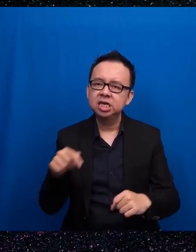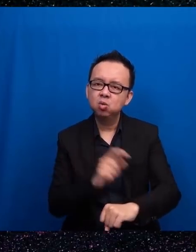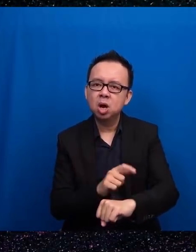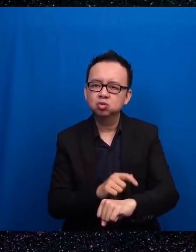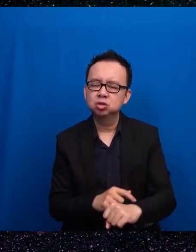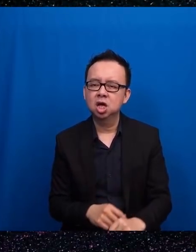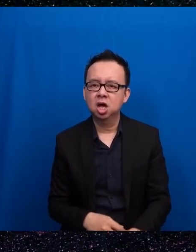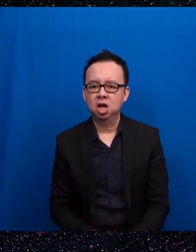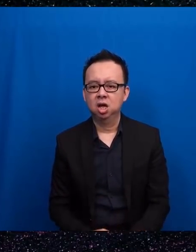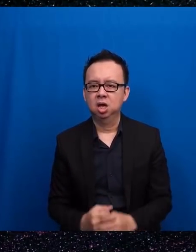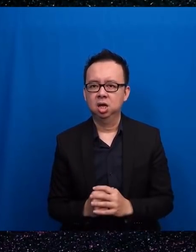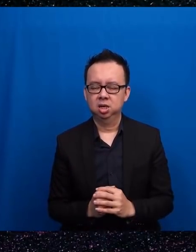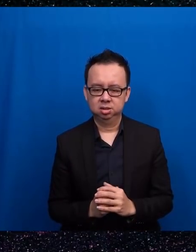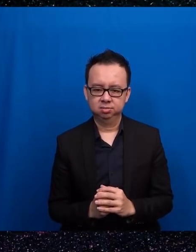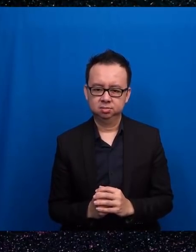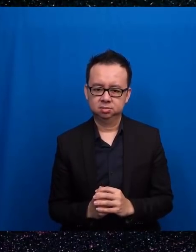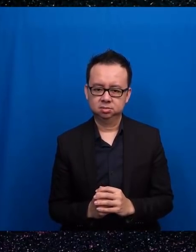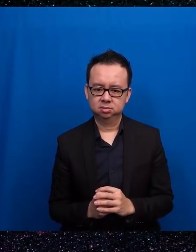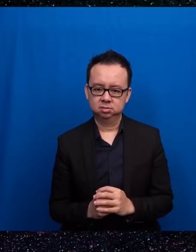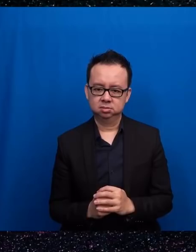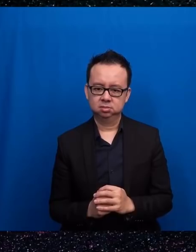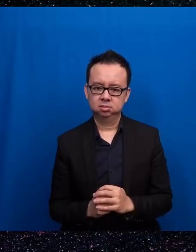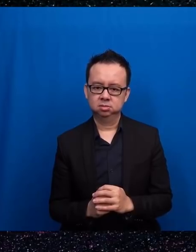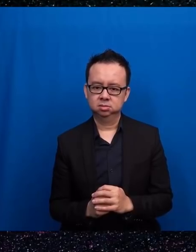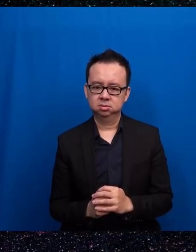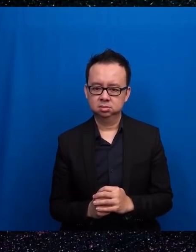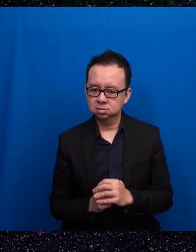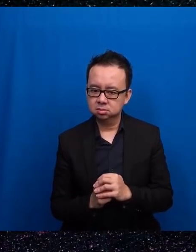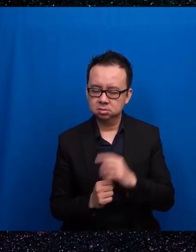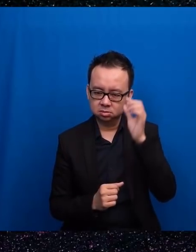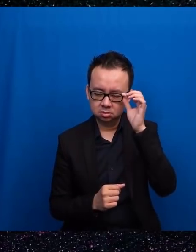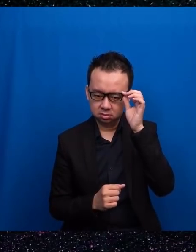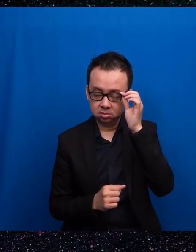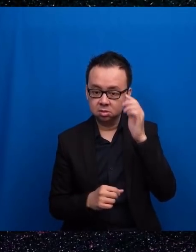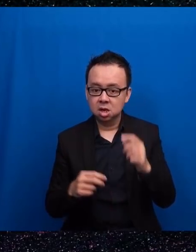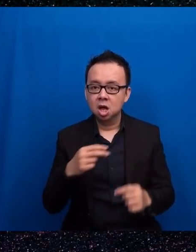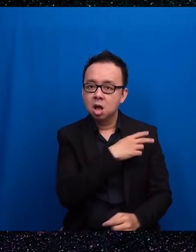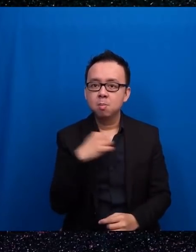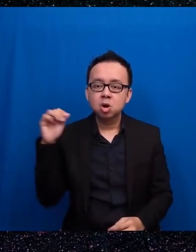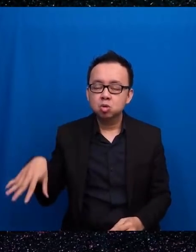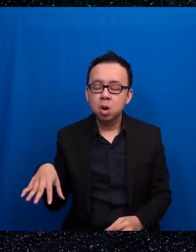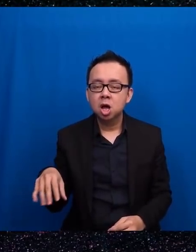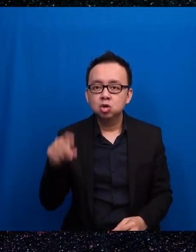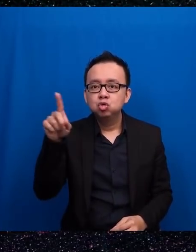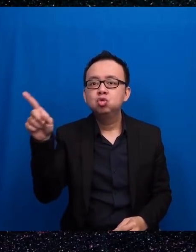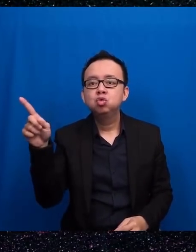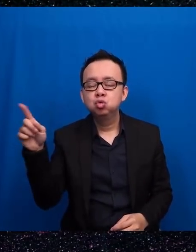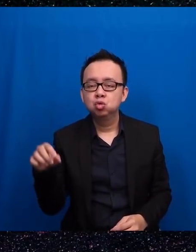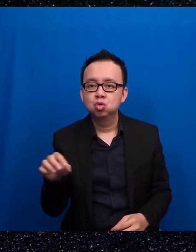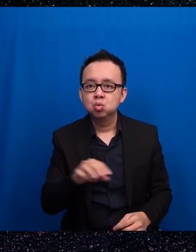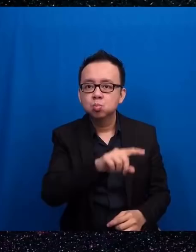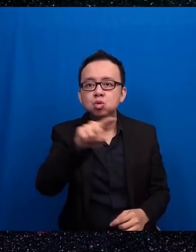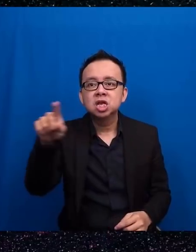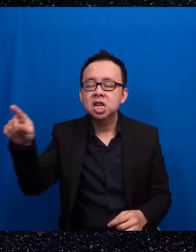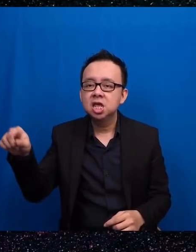waktunya. Pengkhotbah, biasanya keliling khotbah gitu. Sekarang waktunya banyak baca Alkitab. Baca buku kalau perlu.